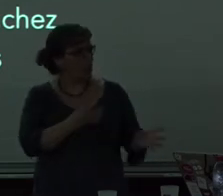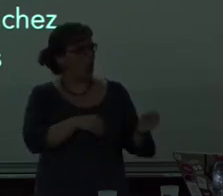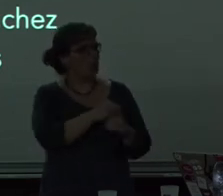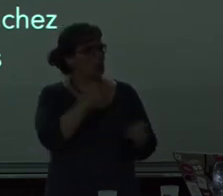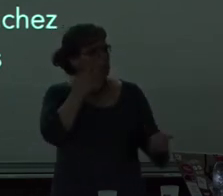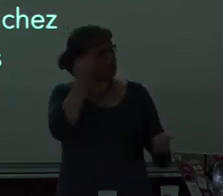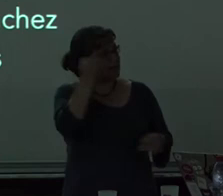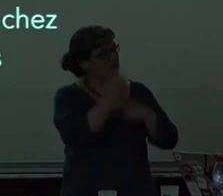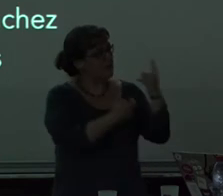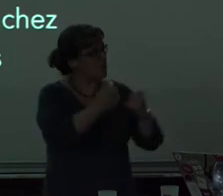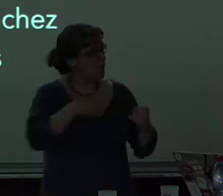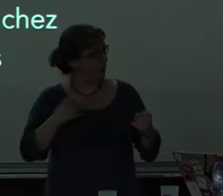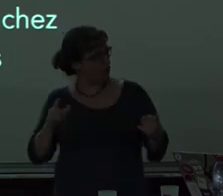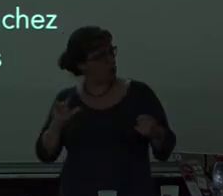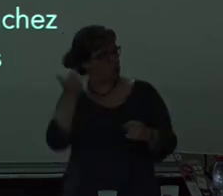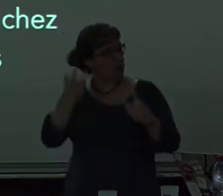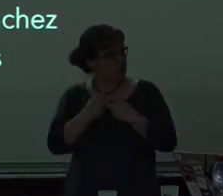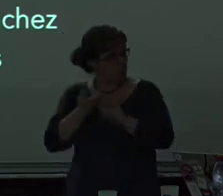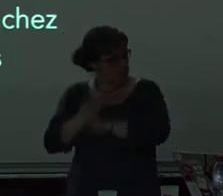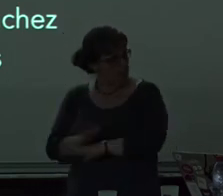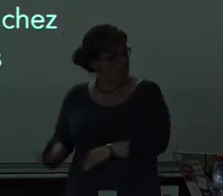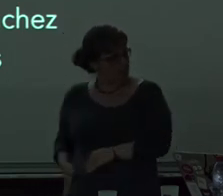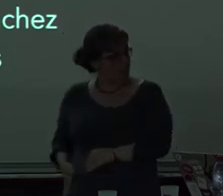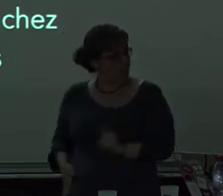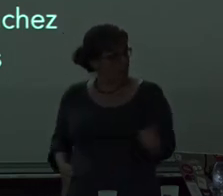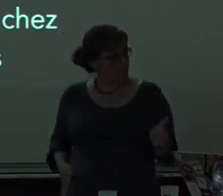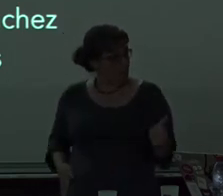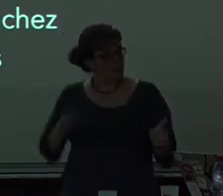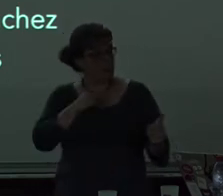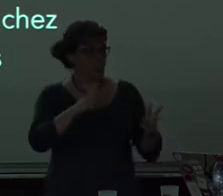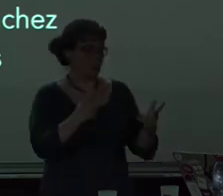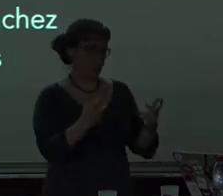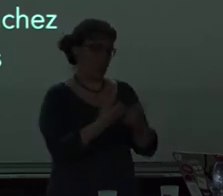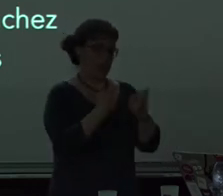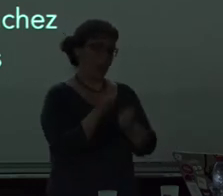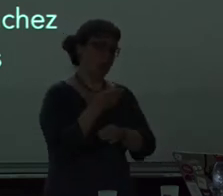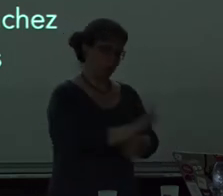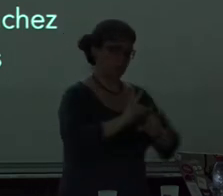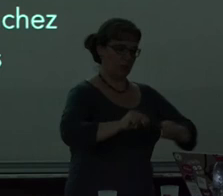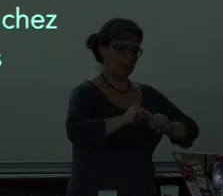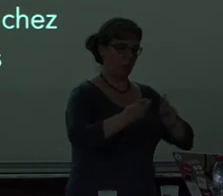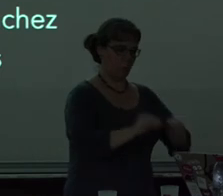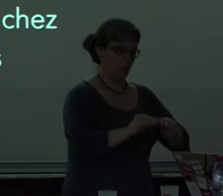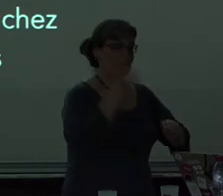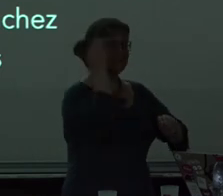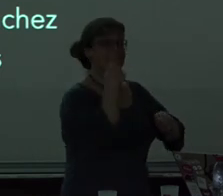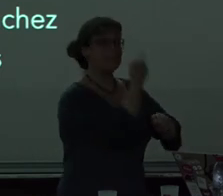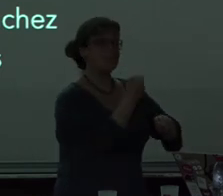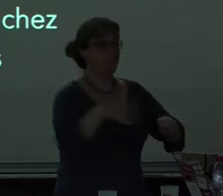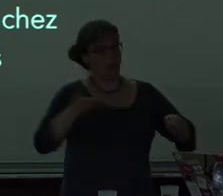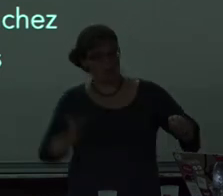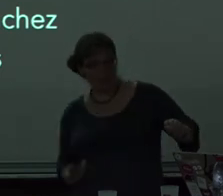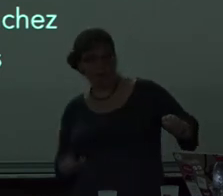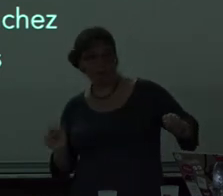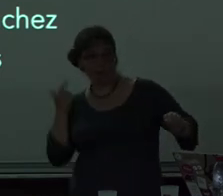en cas de question, c'est-à-dire que tu prenais un cas pour montrer, et ensuite un cas en cas de question, c'est ça? Enfin, des exemples en cas de question.